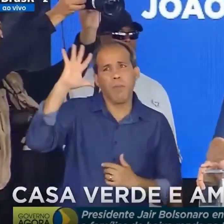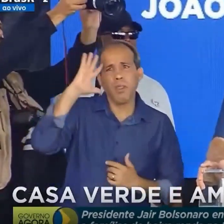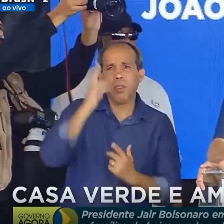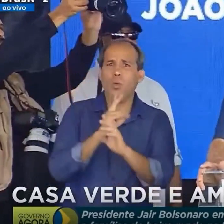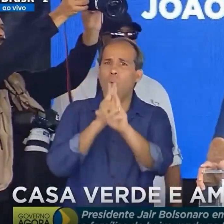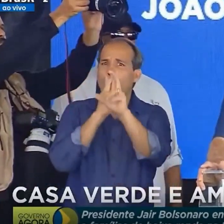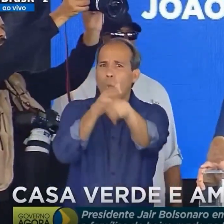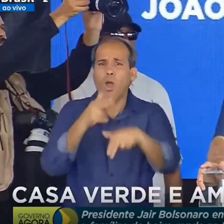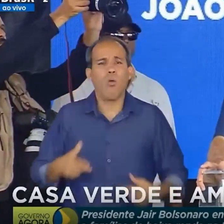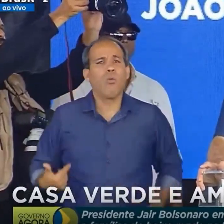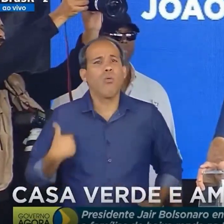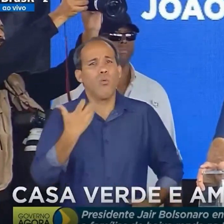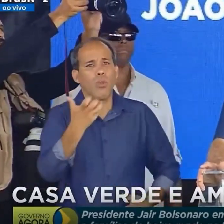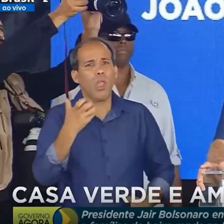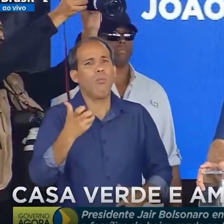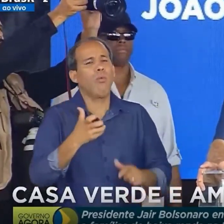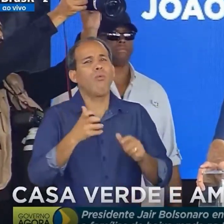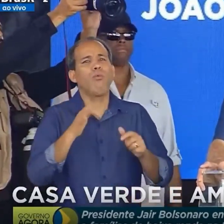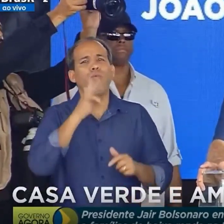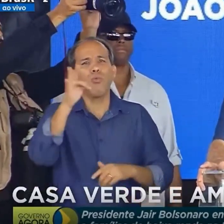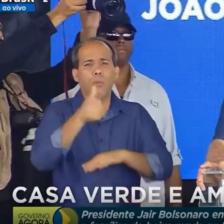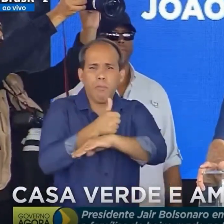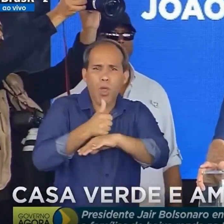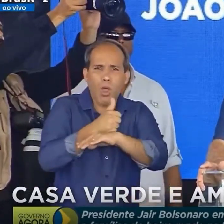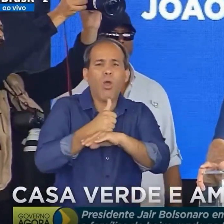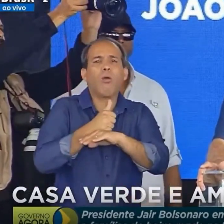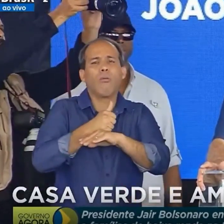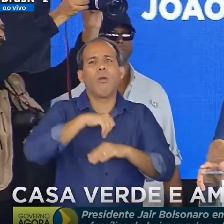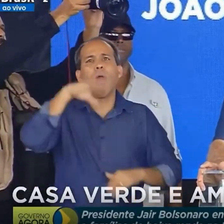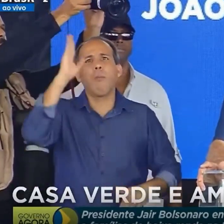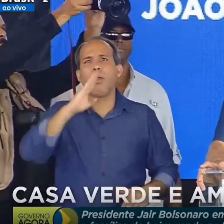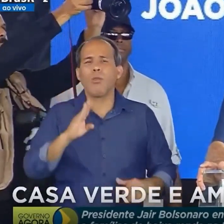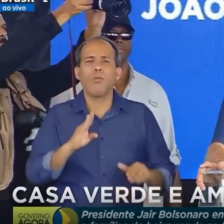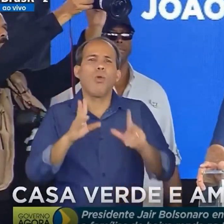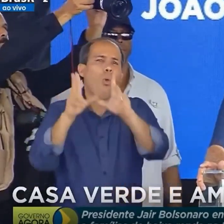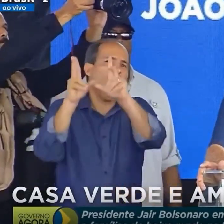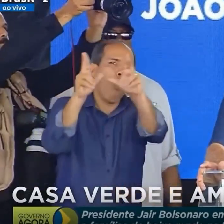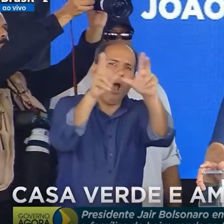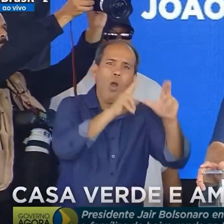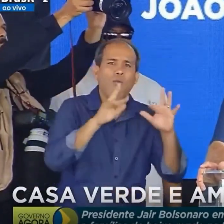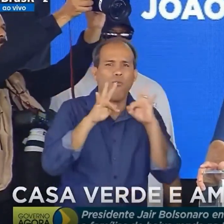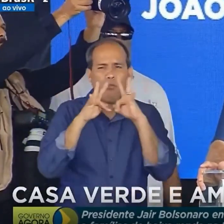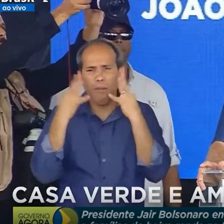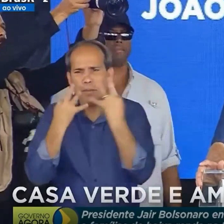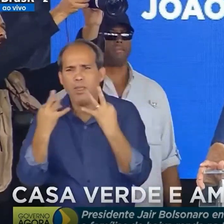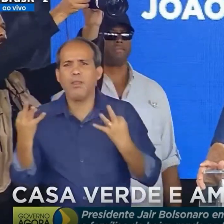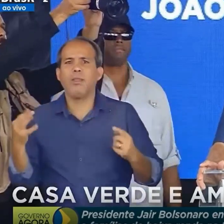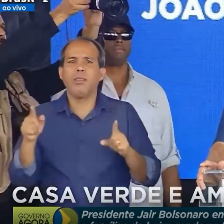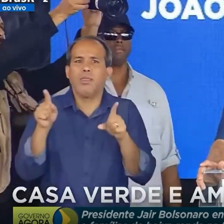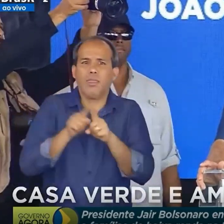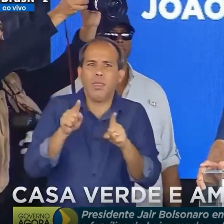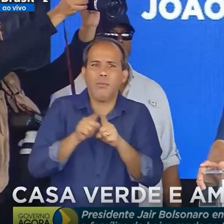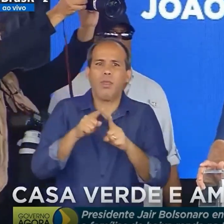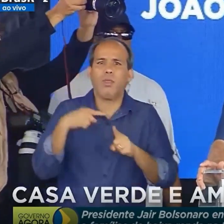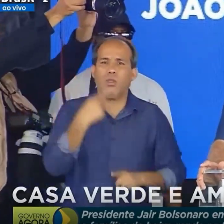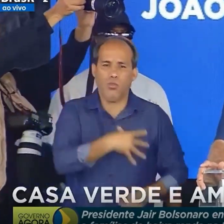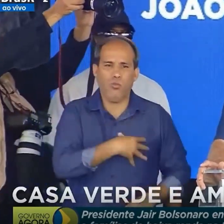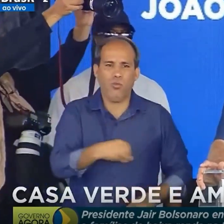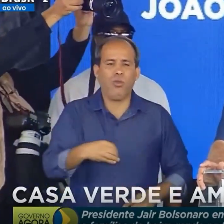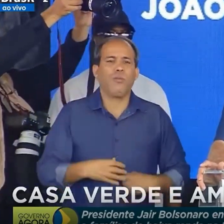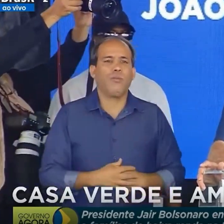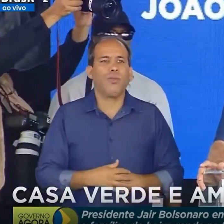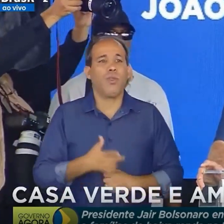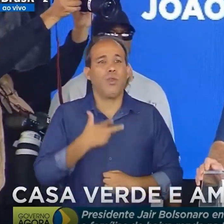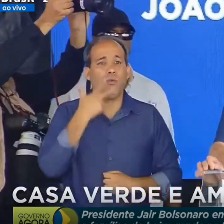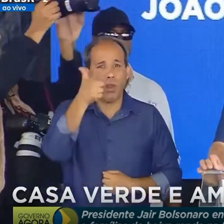mesma maneira e queremos melhor para o nosso país, para a nossa família e para os nossos filhos.